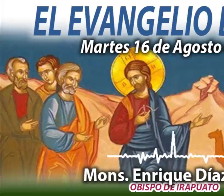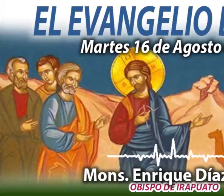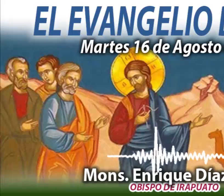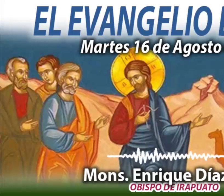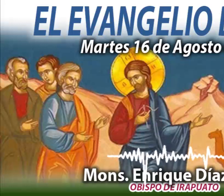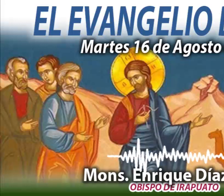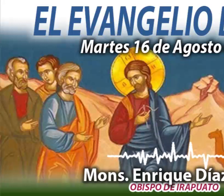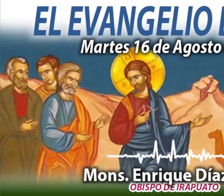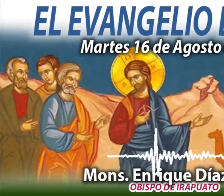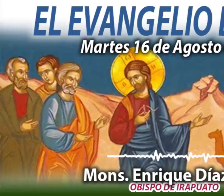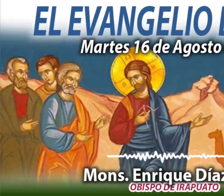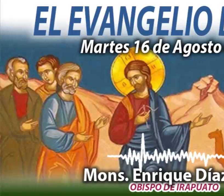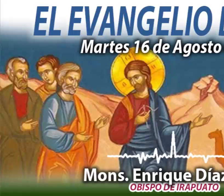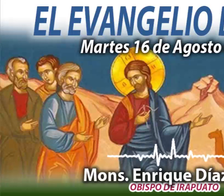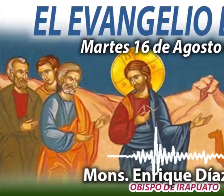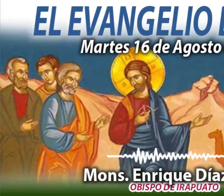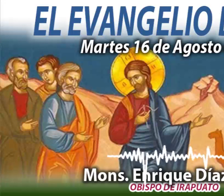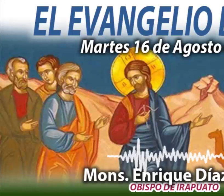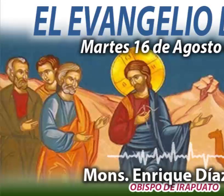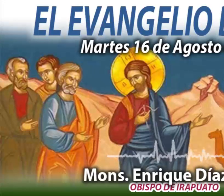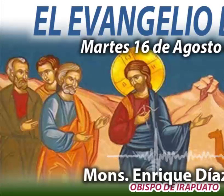de esperanza.